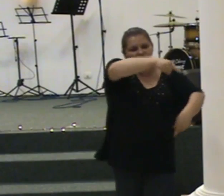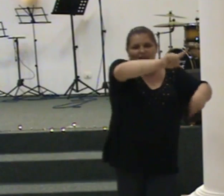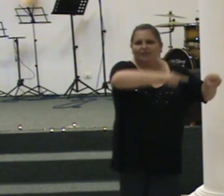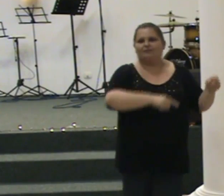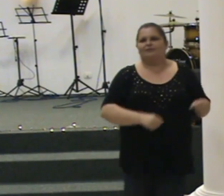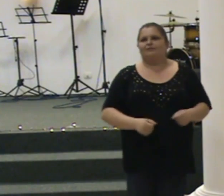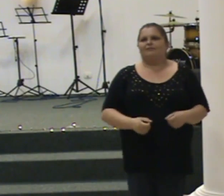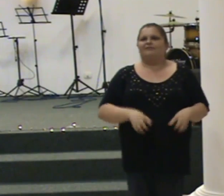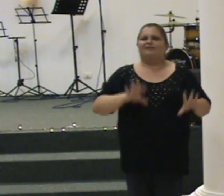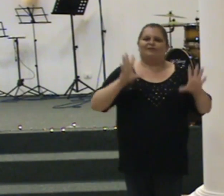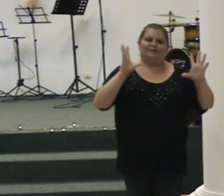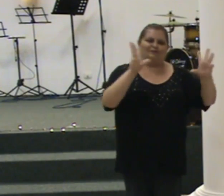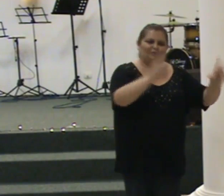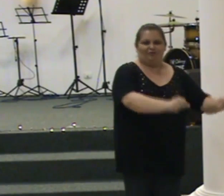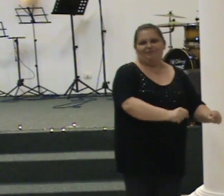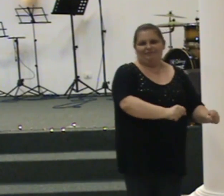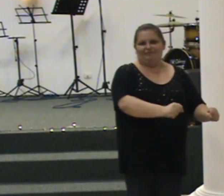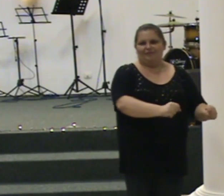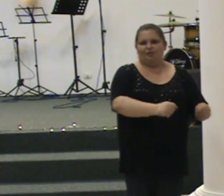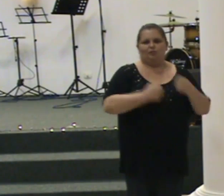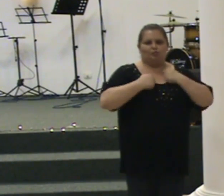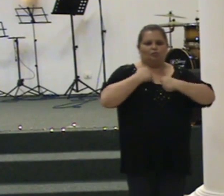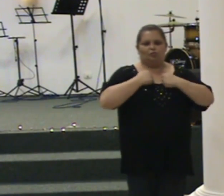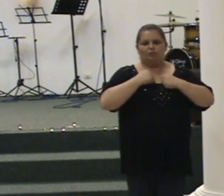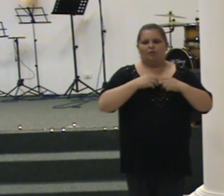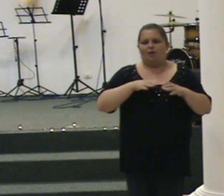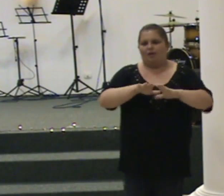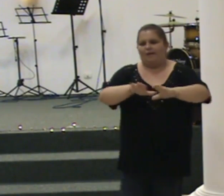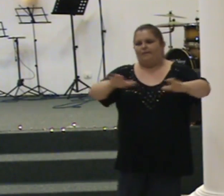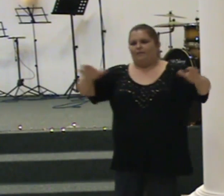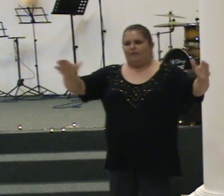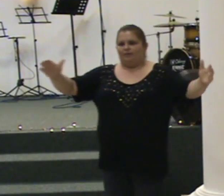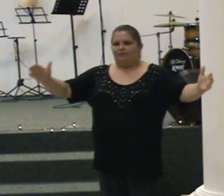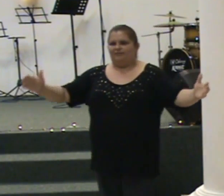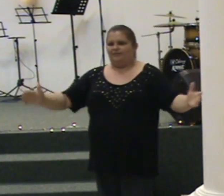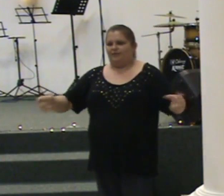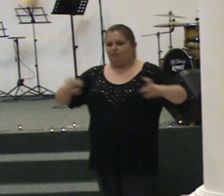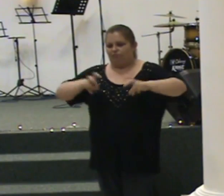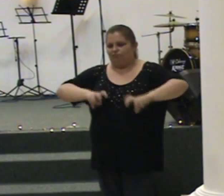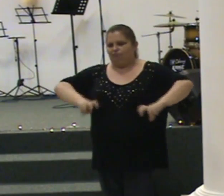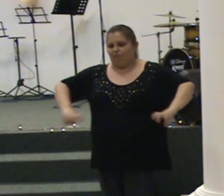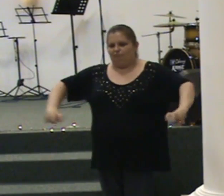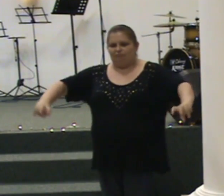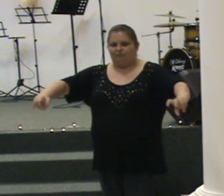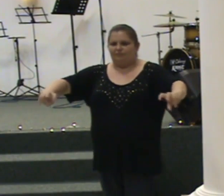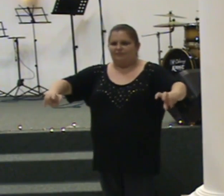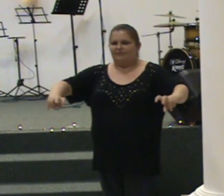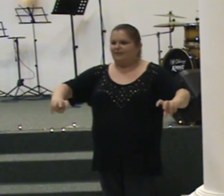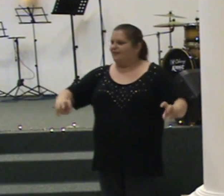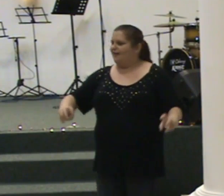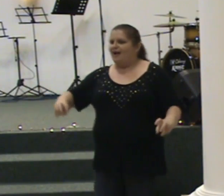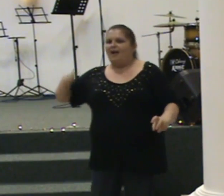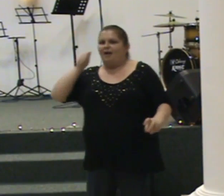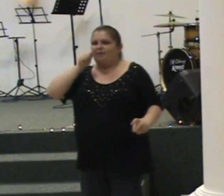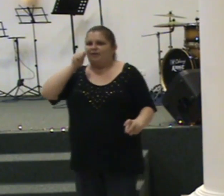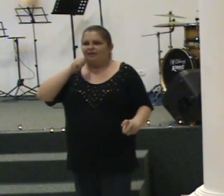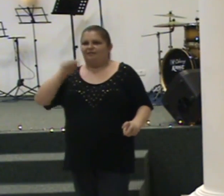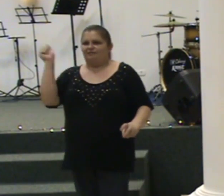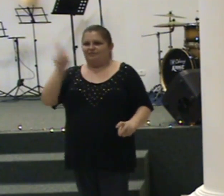E daqui a pouco, na hora do jantar, a família estava sentada na mesa, a menininha do vestido